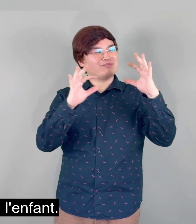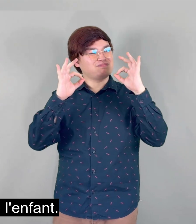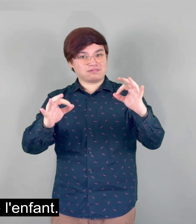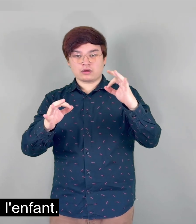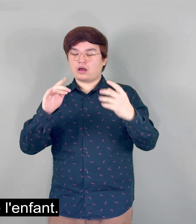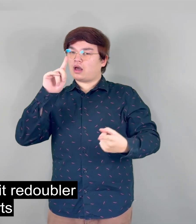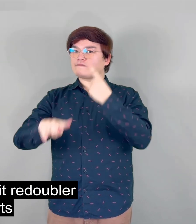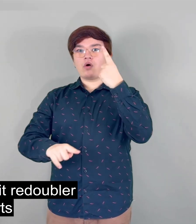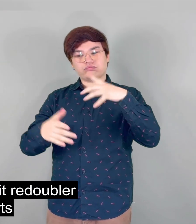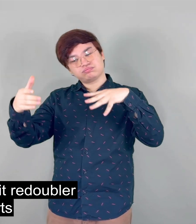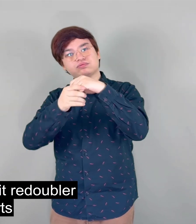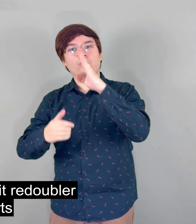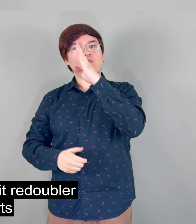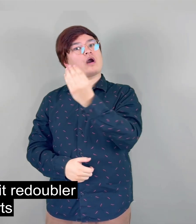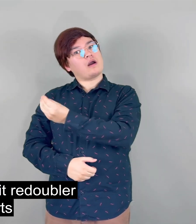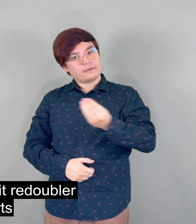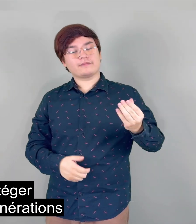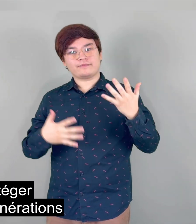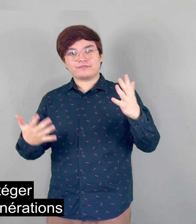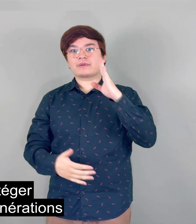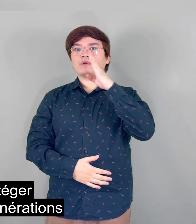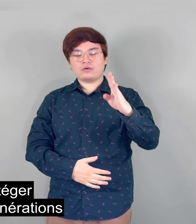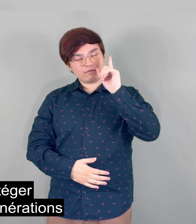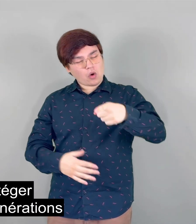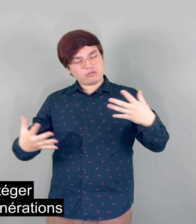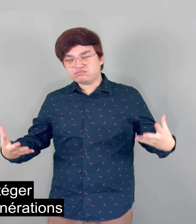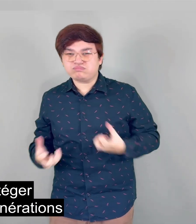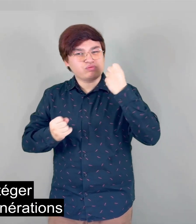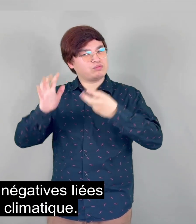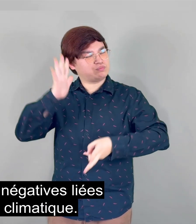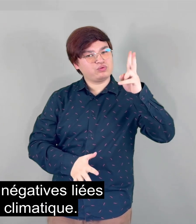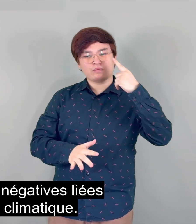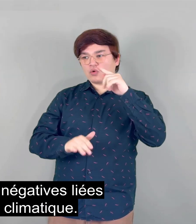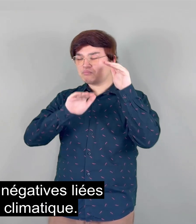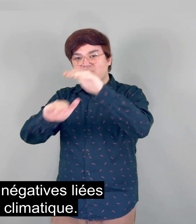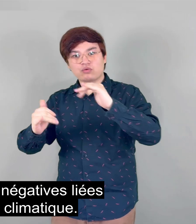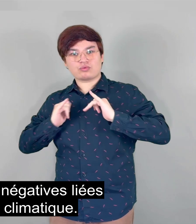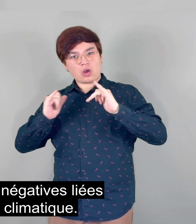droits de l'enfant. La Belgique doit redoubler d'efforts pour protéger les jeunes générations